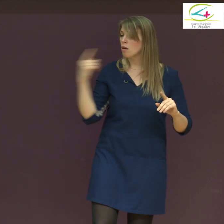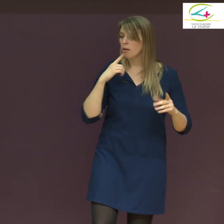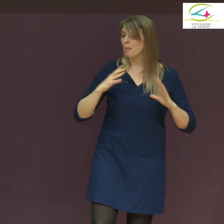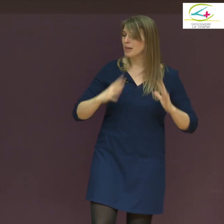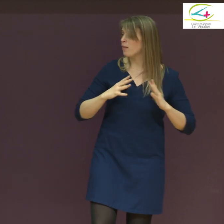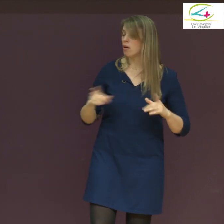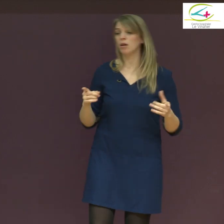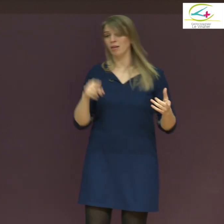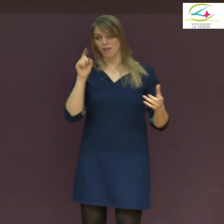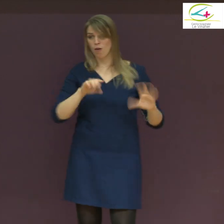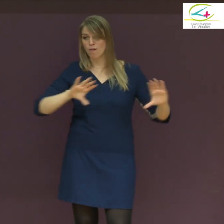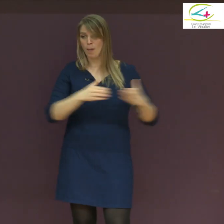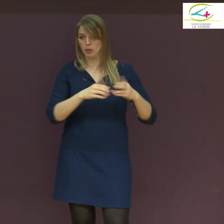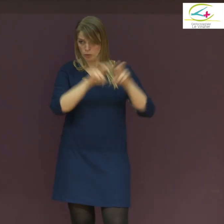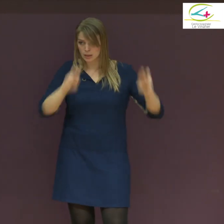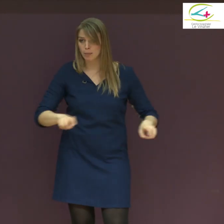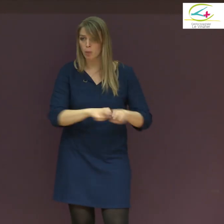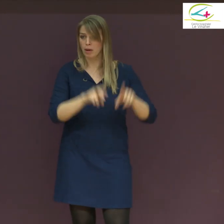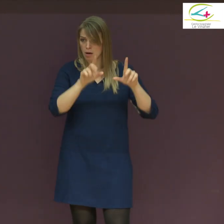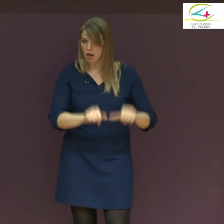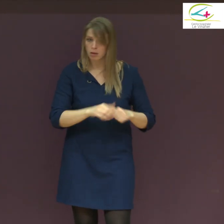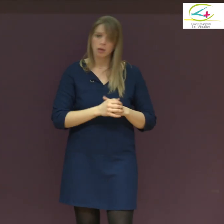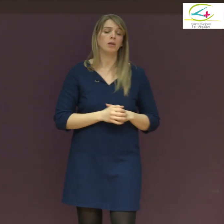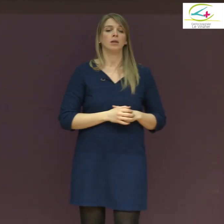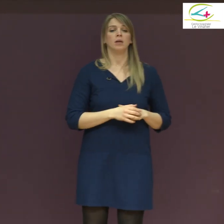À condition qu'ils soient formés, assermentés, et puis voilà.